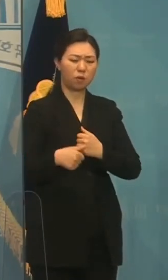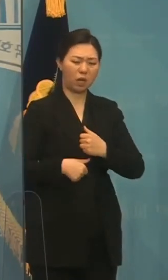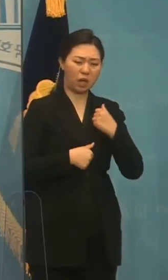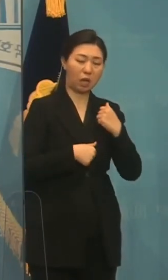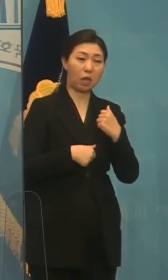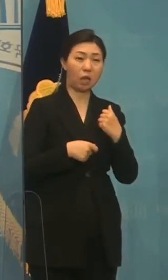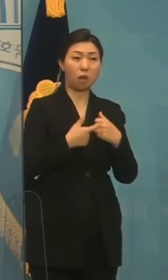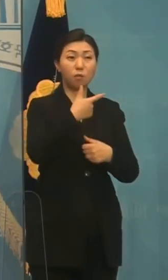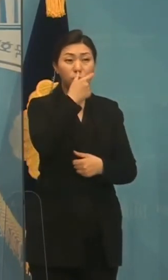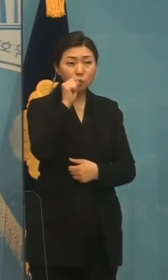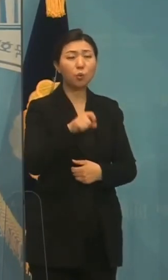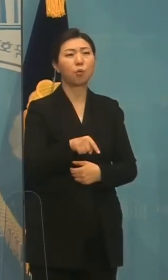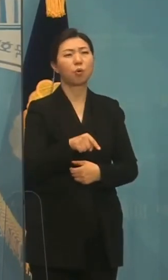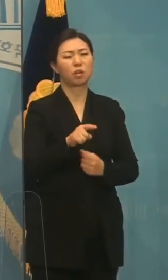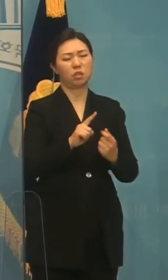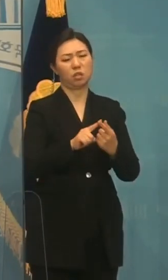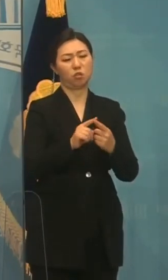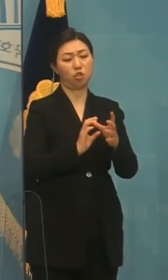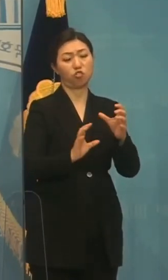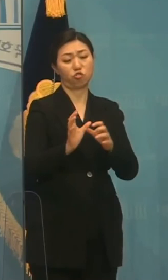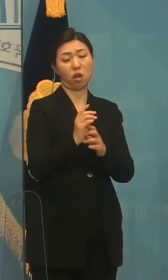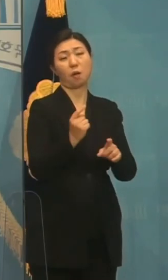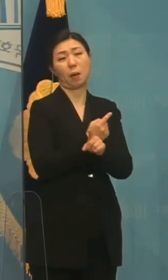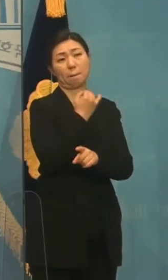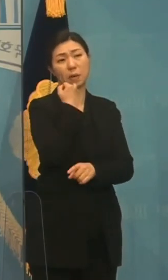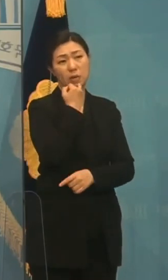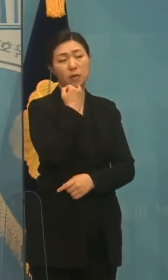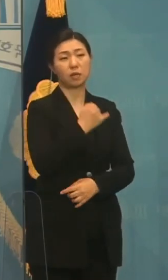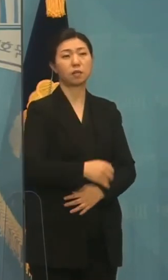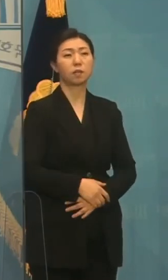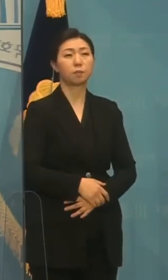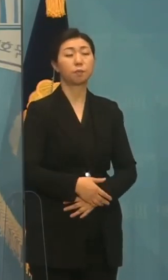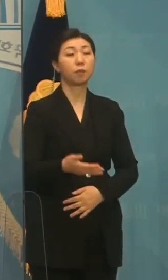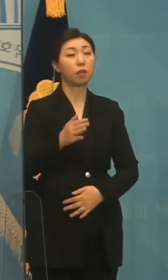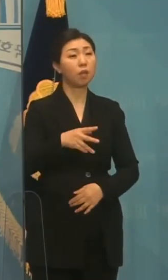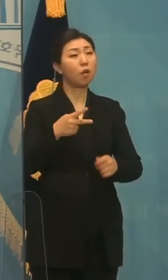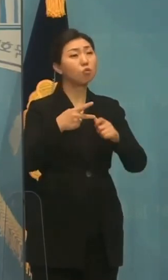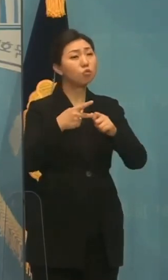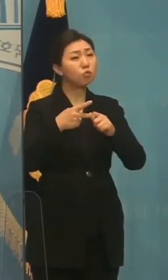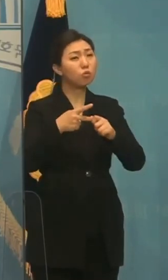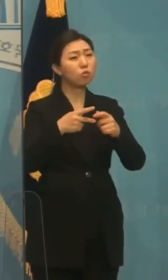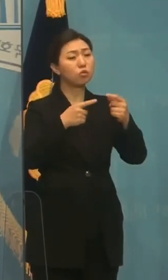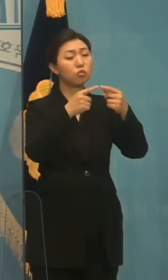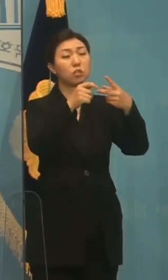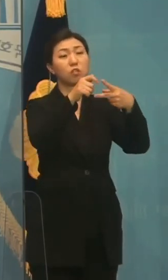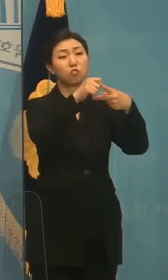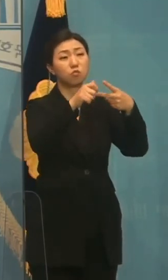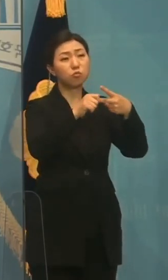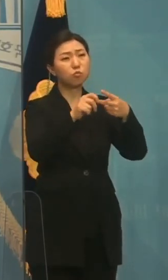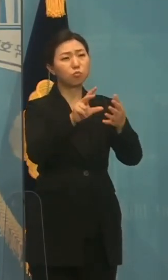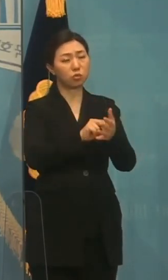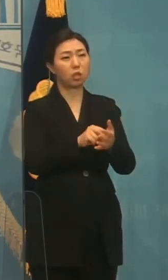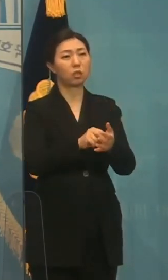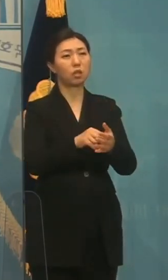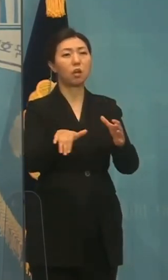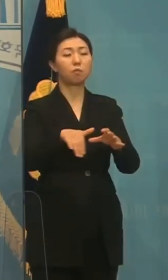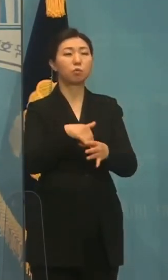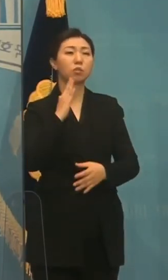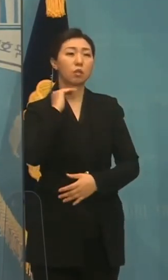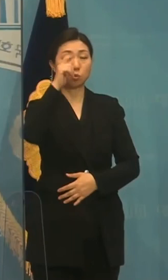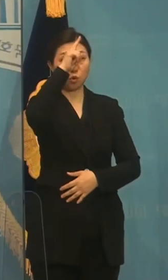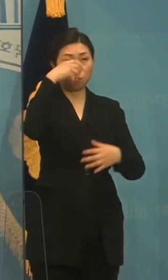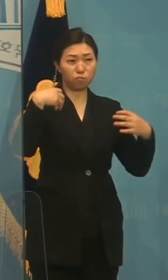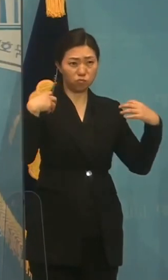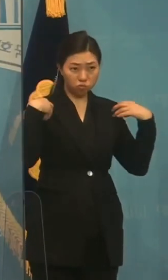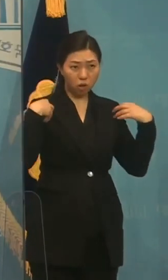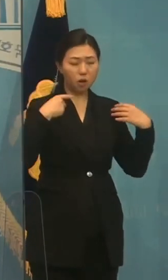것들은 사실상 우리가 보완을 하면 돼요. 그러나 이 두 번째, 두 가지 문제는 문재인 정부의